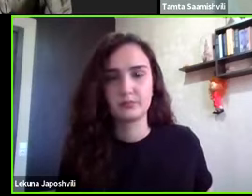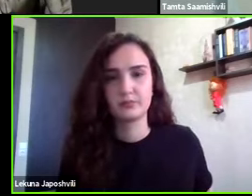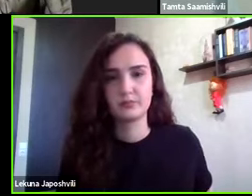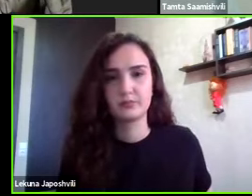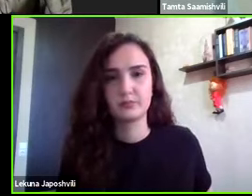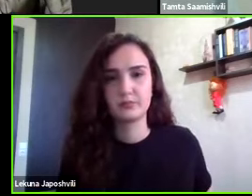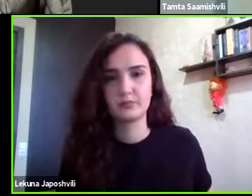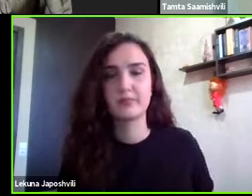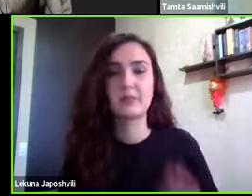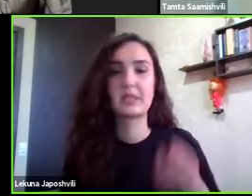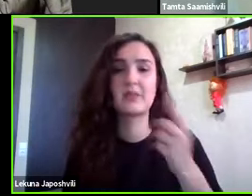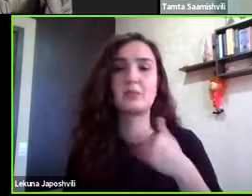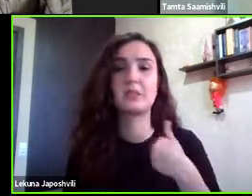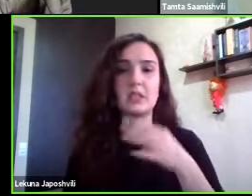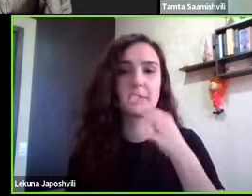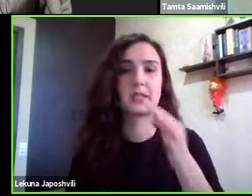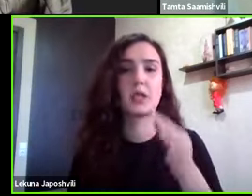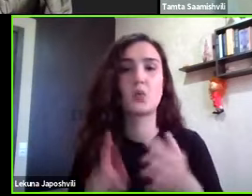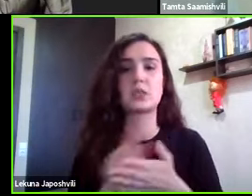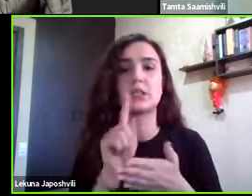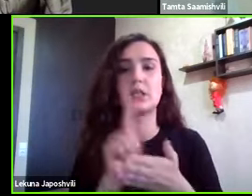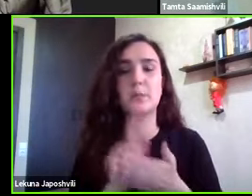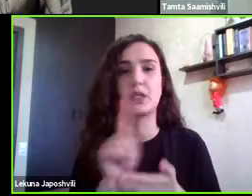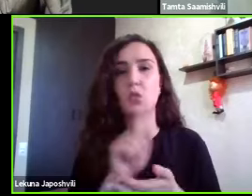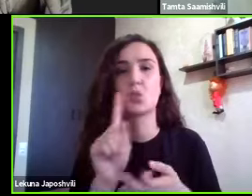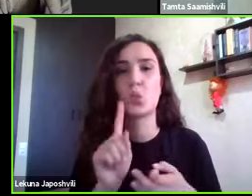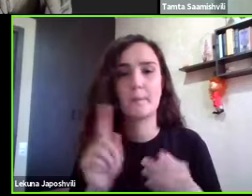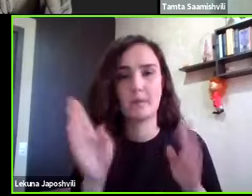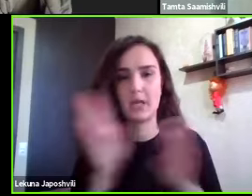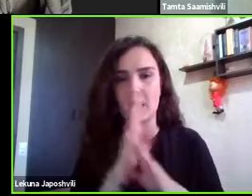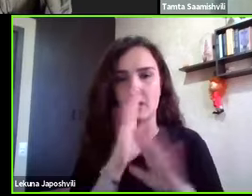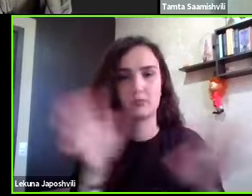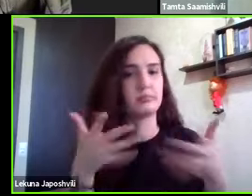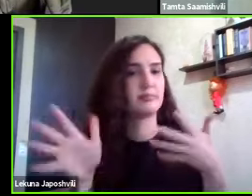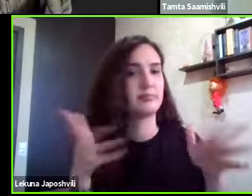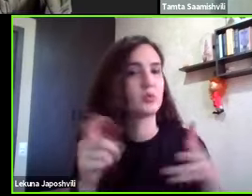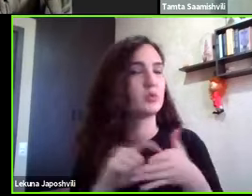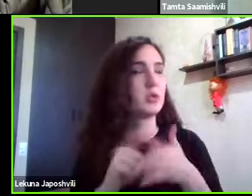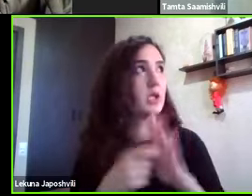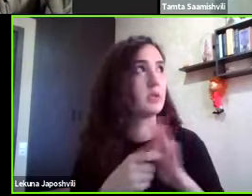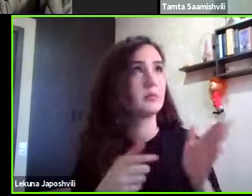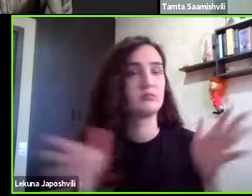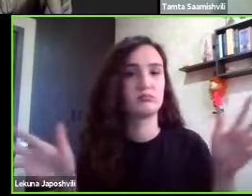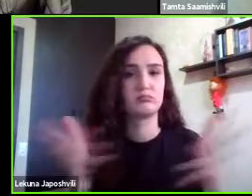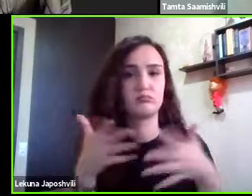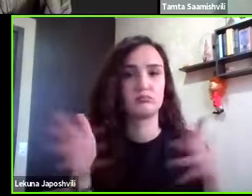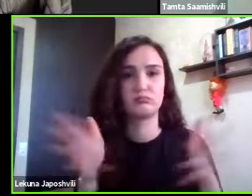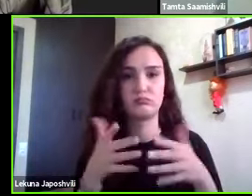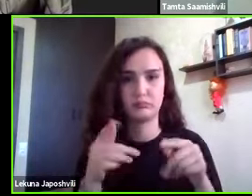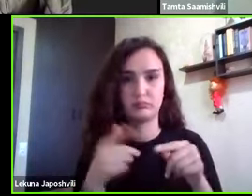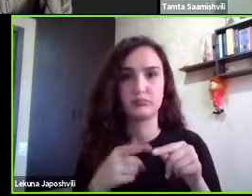კიდევ რამდა გითხრათ, აუცილებელია რომ განიავდეს ოთახები. ძალიან ეშინია ამ